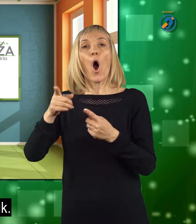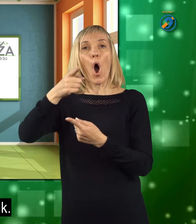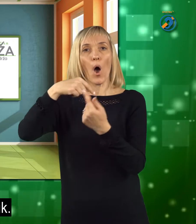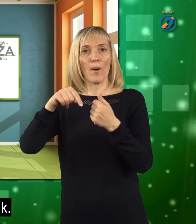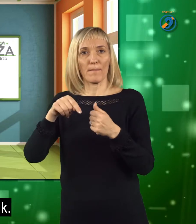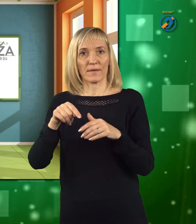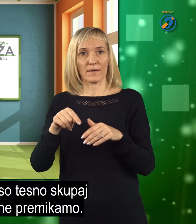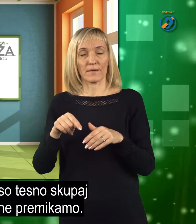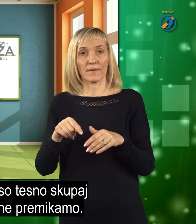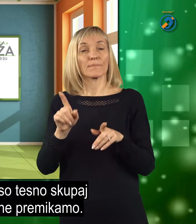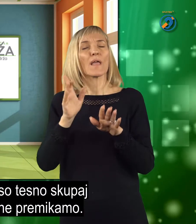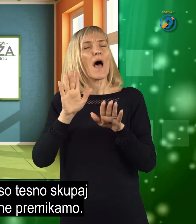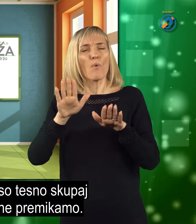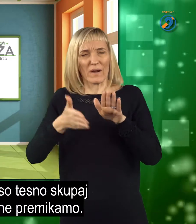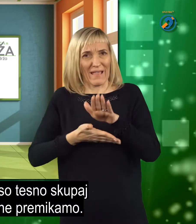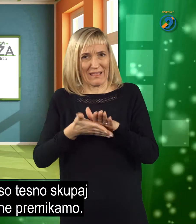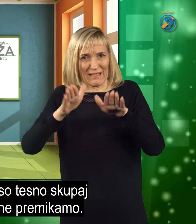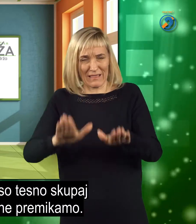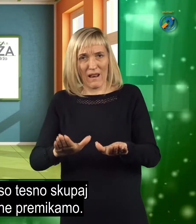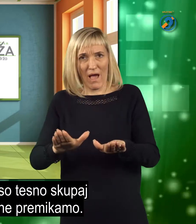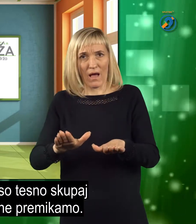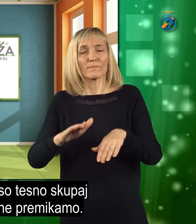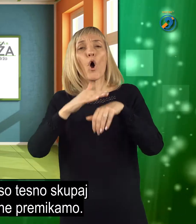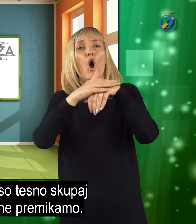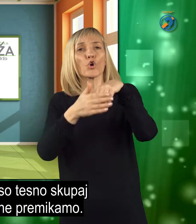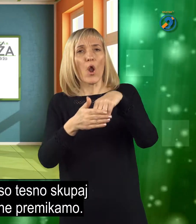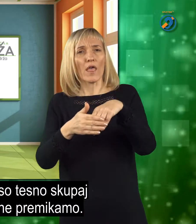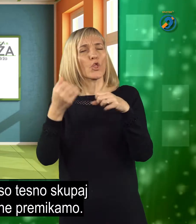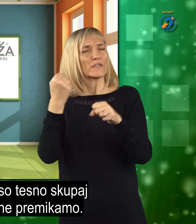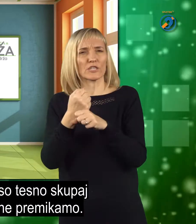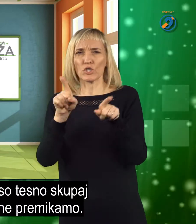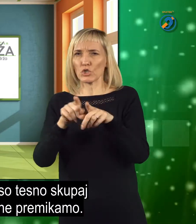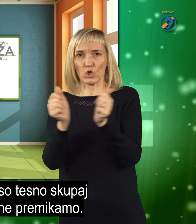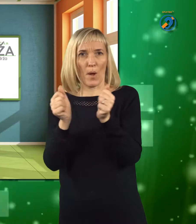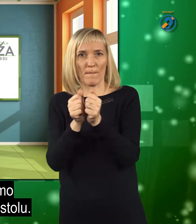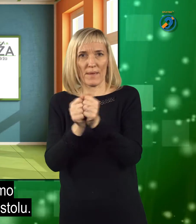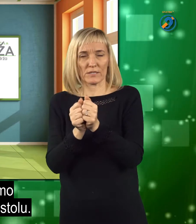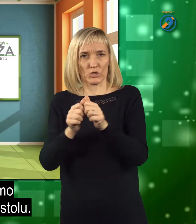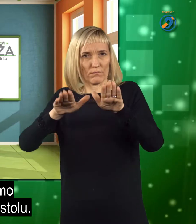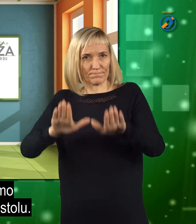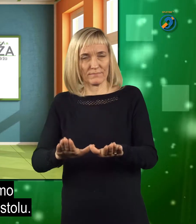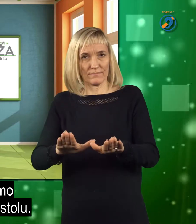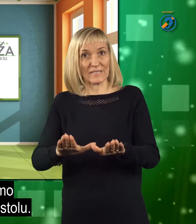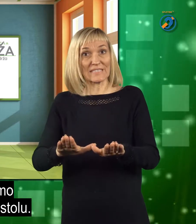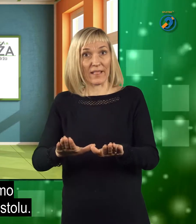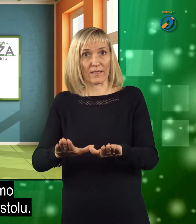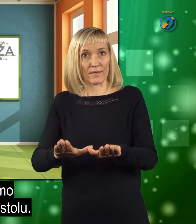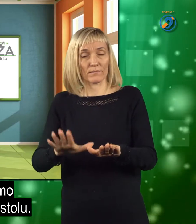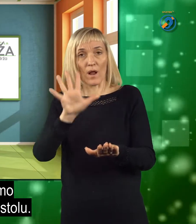Zasuk. Stopala in kolena so tesno skupaj nad petami in jih ne premikamo. Sedimo čvrsto v